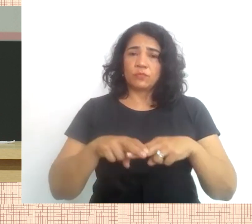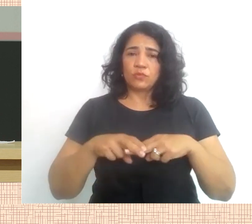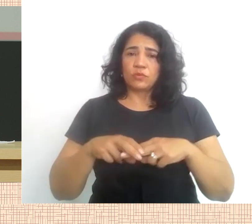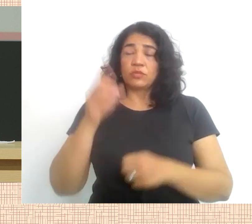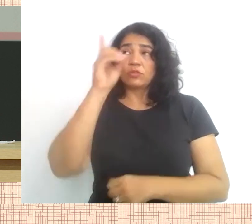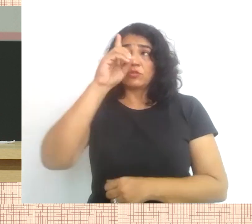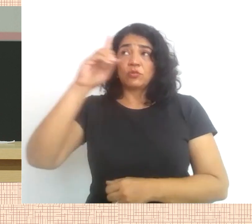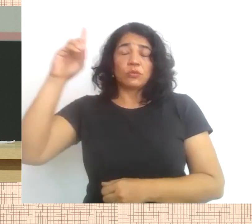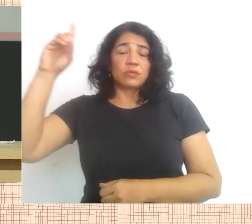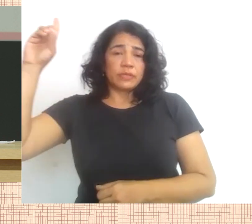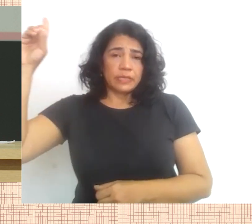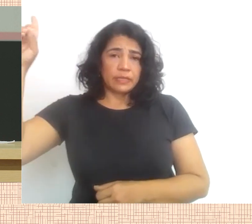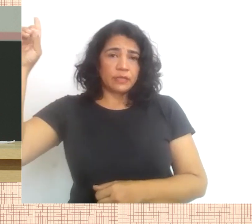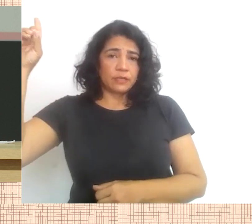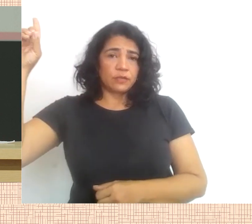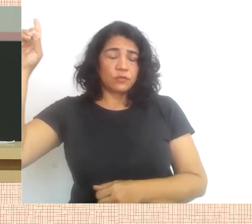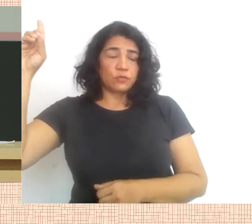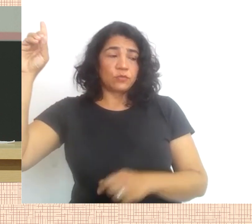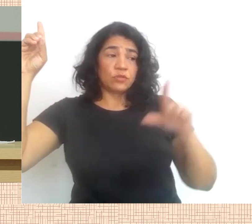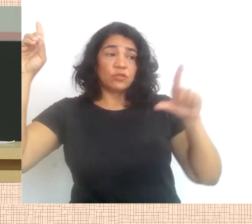1 Coríntios 12, dá uma olhada.